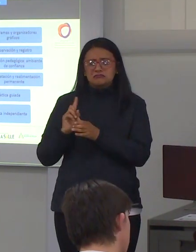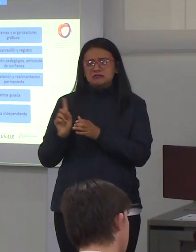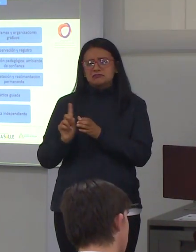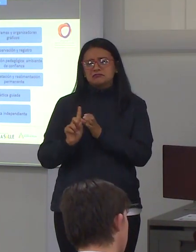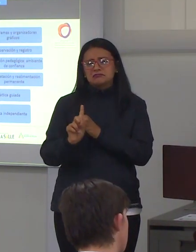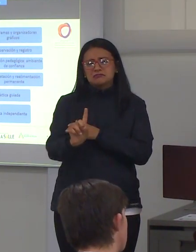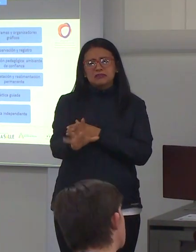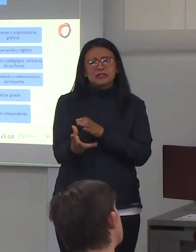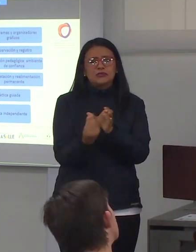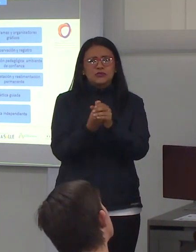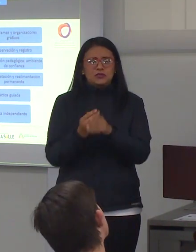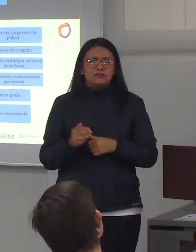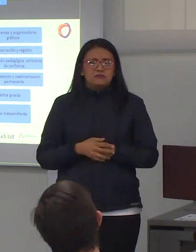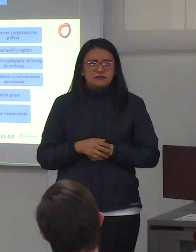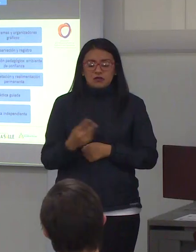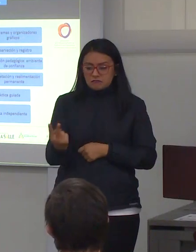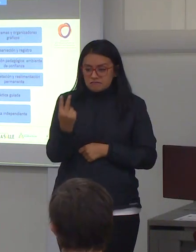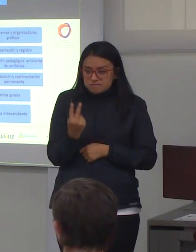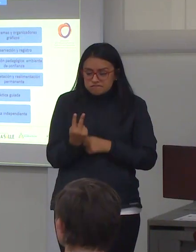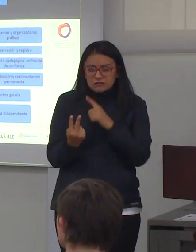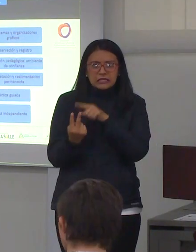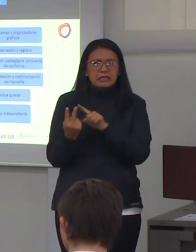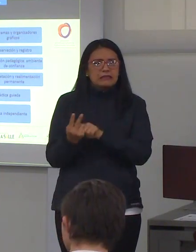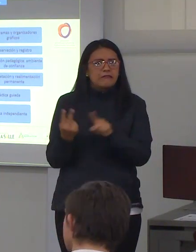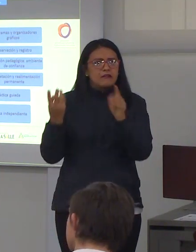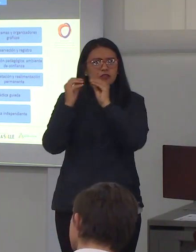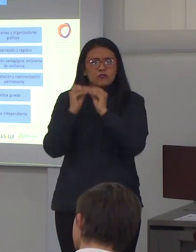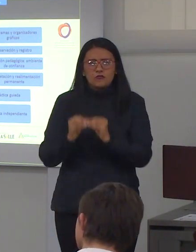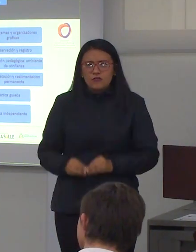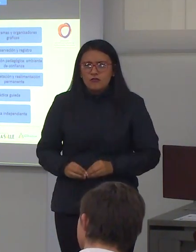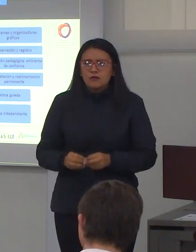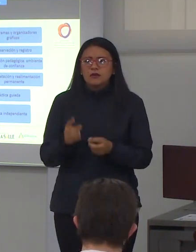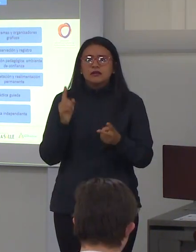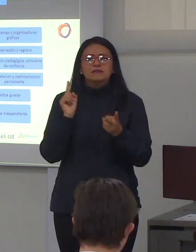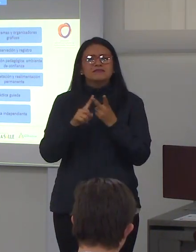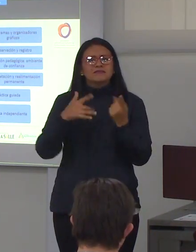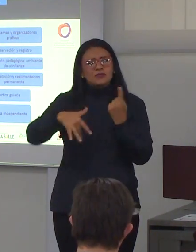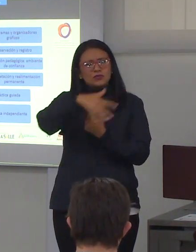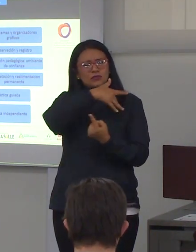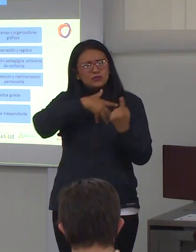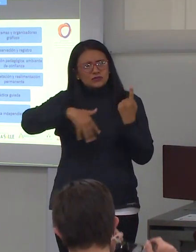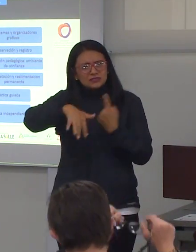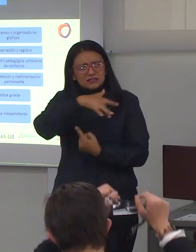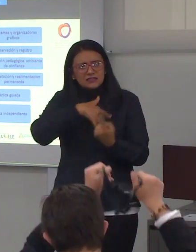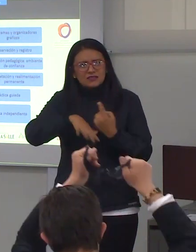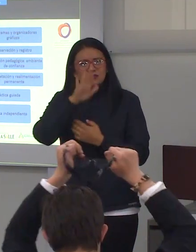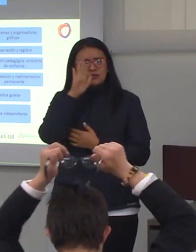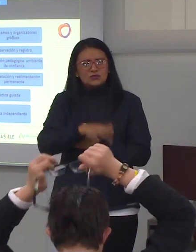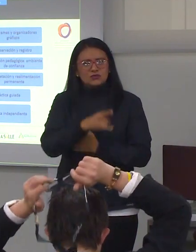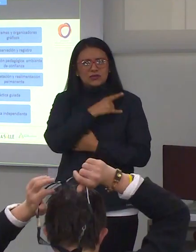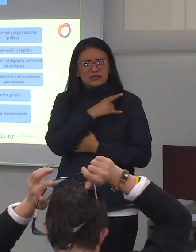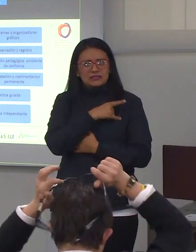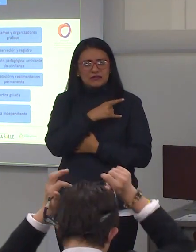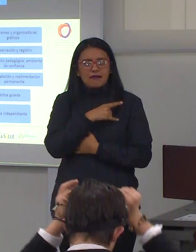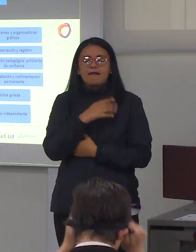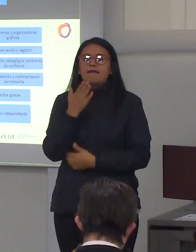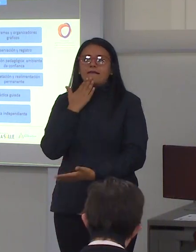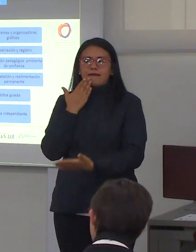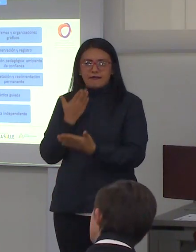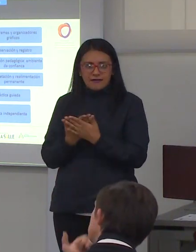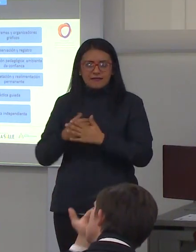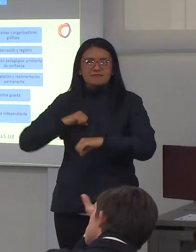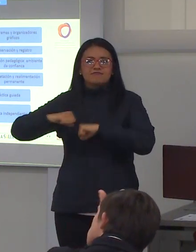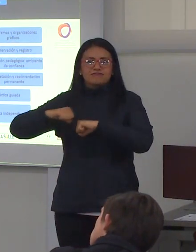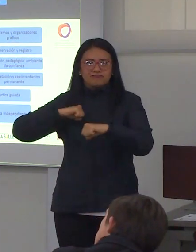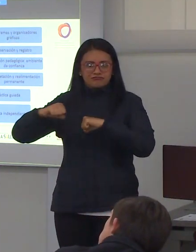son chicos que llegan con unas condiciones distintas digamos al contexto universitario y ahí hay que agradecerle lo que